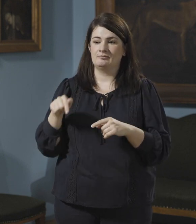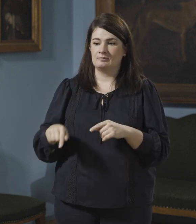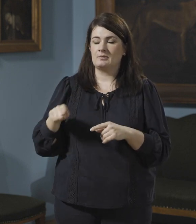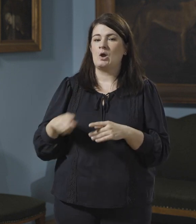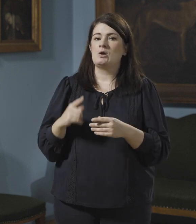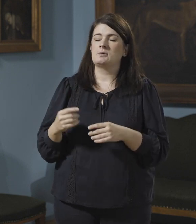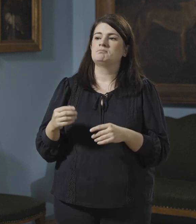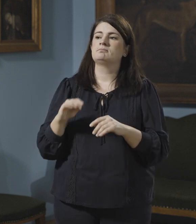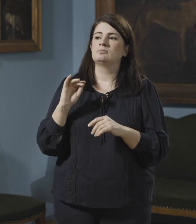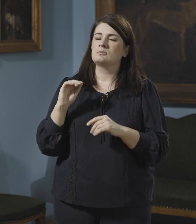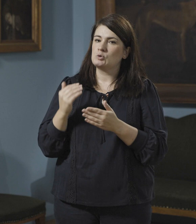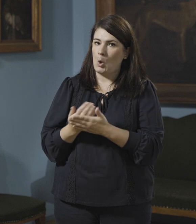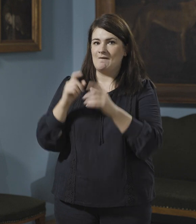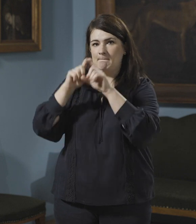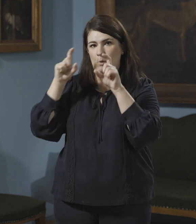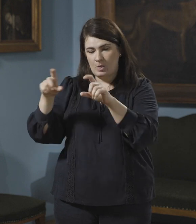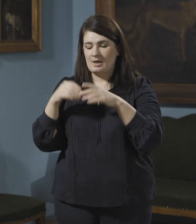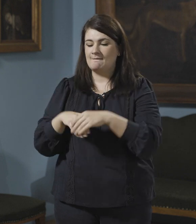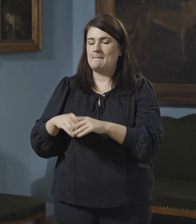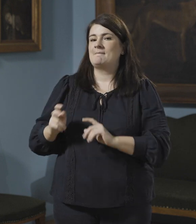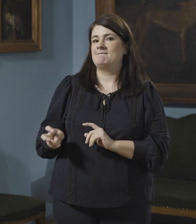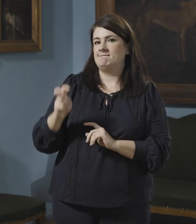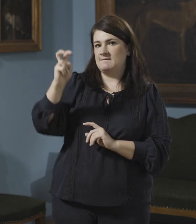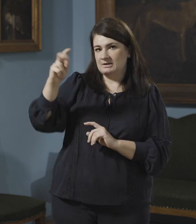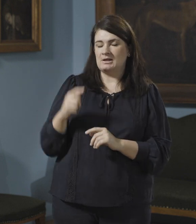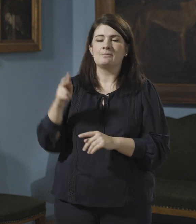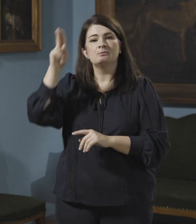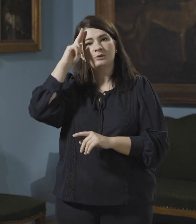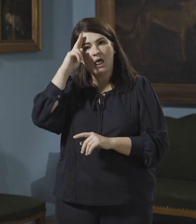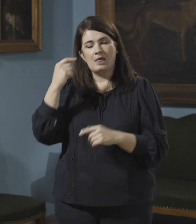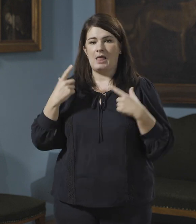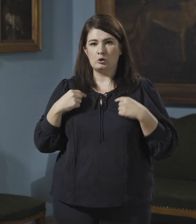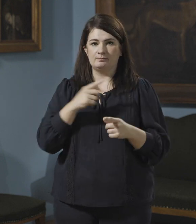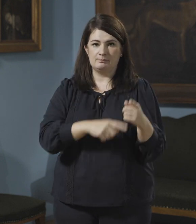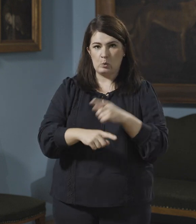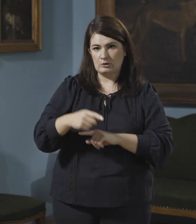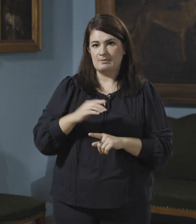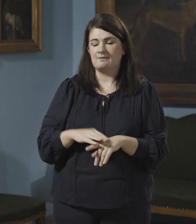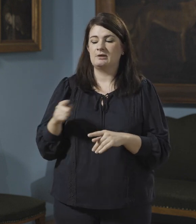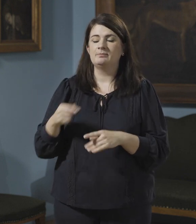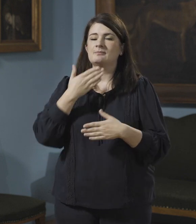Budynek wyposażony jest w windę, toaletę dla osób z niepełnosprawnością. Jest pozbawiony